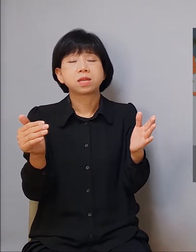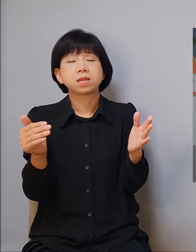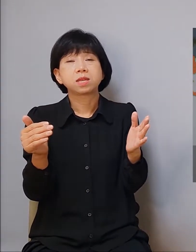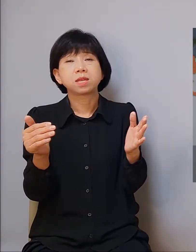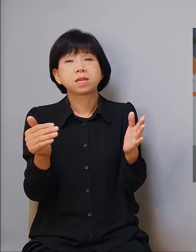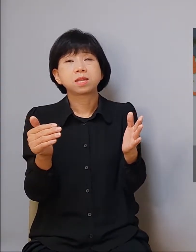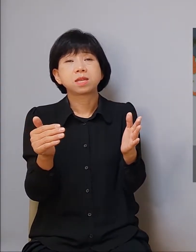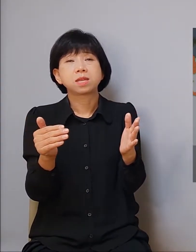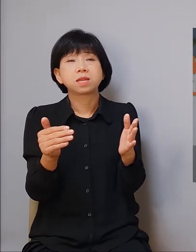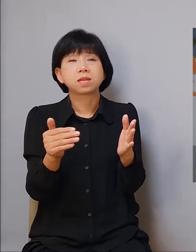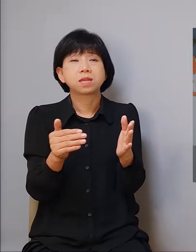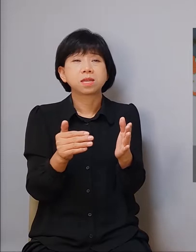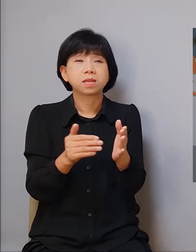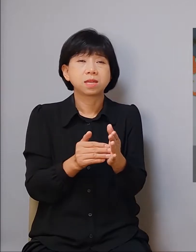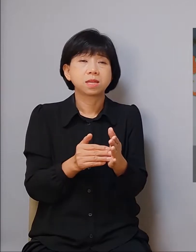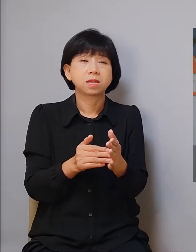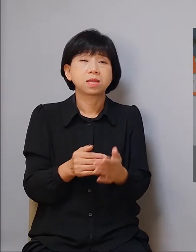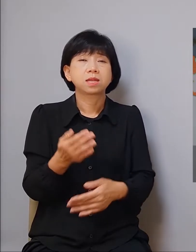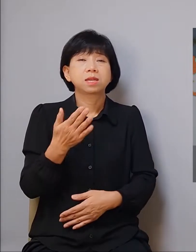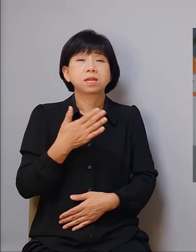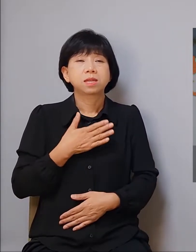지셨네